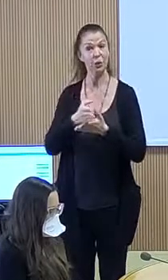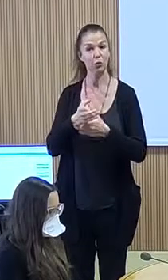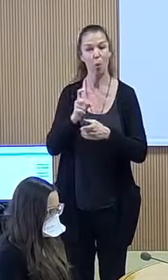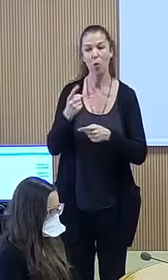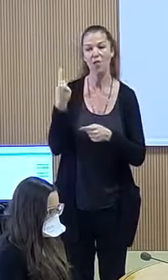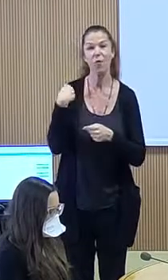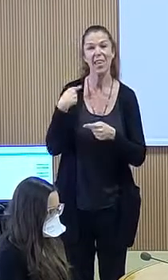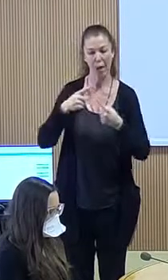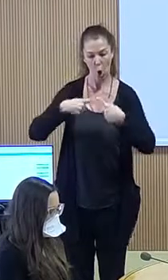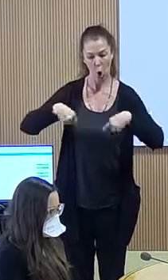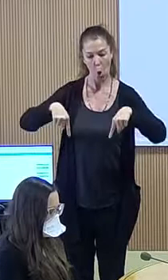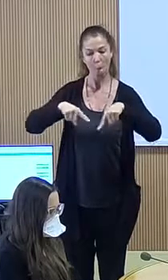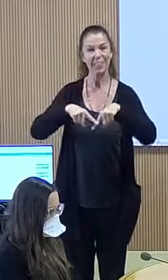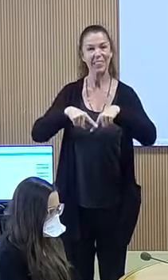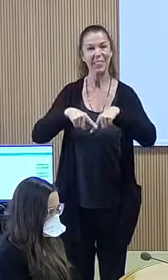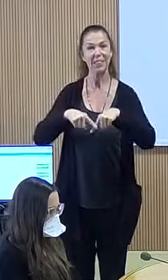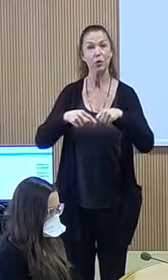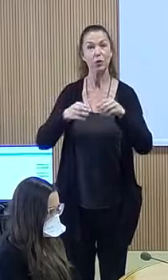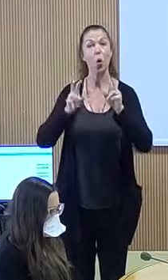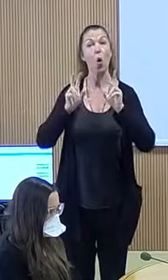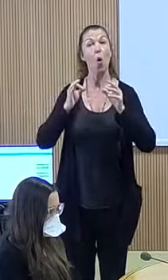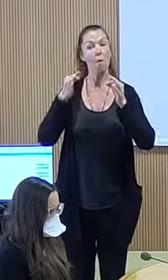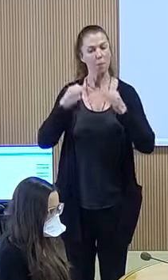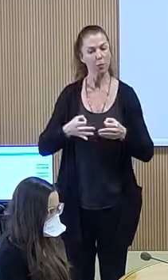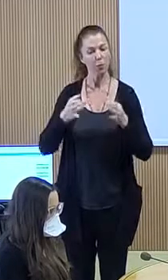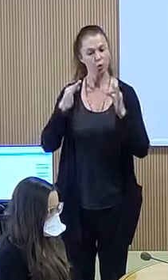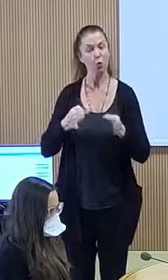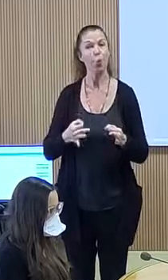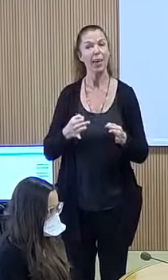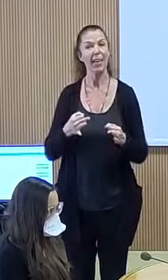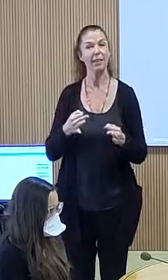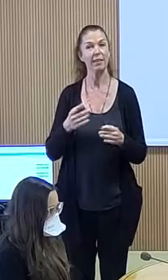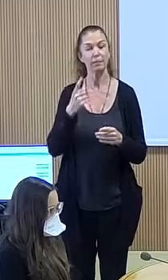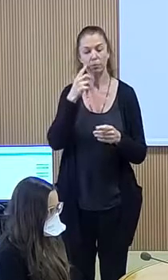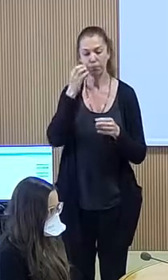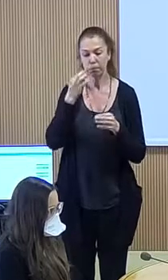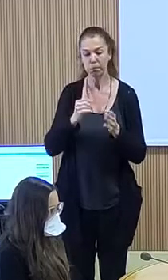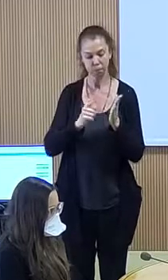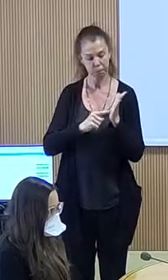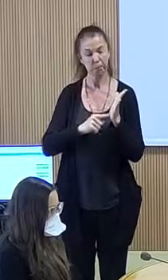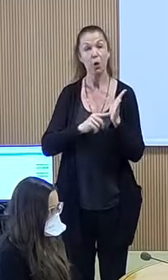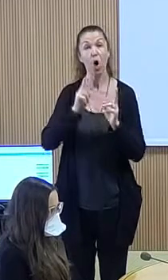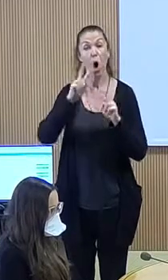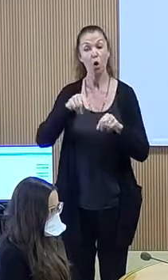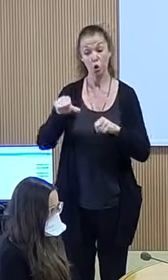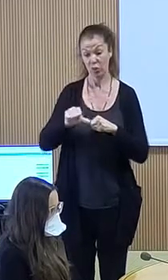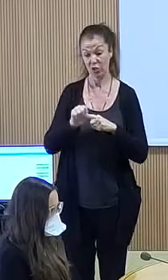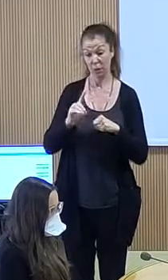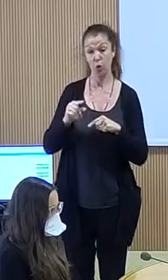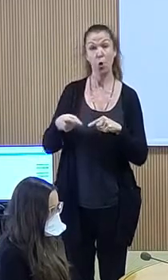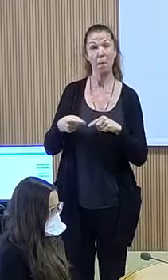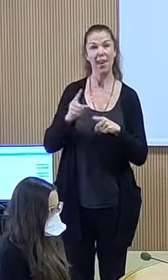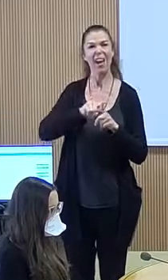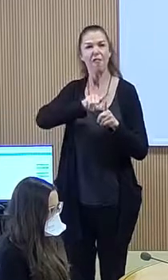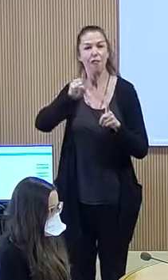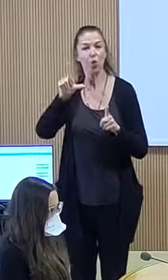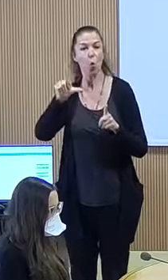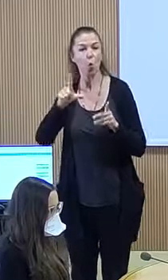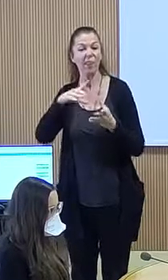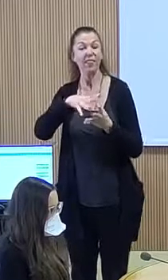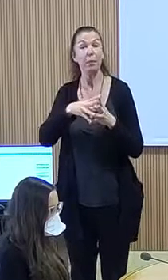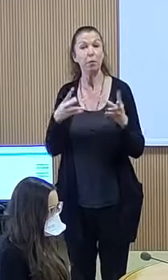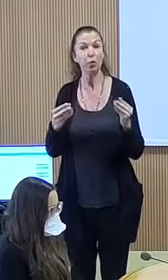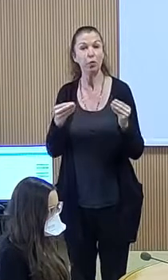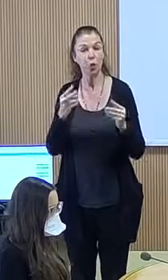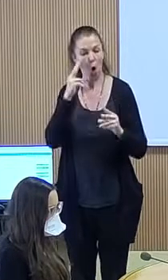e la sicurezza è stato stabilito che i controlli in questo fine settimana fino a lunedì di pasquetta siano dei controlli molto forti